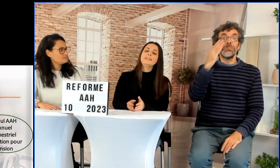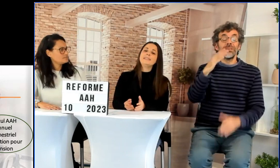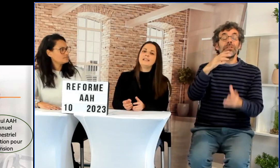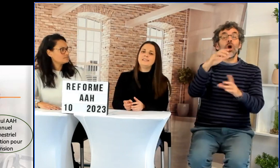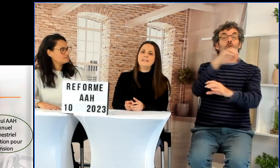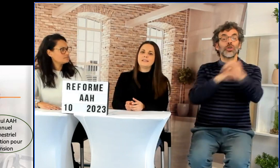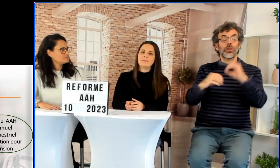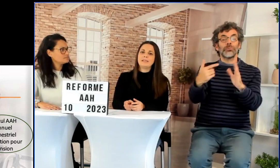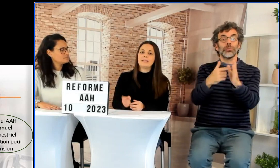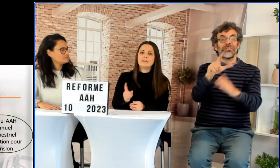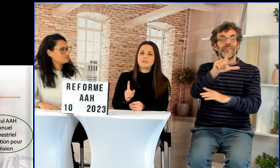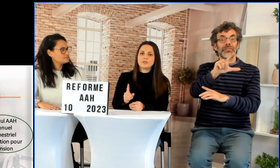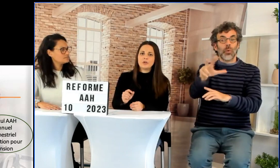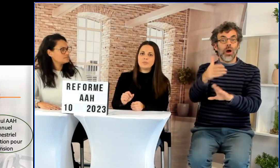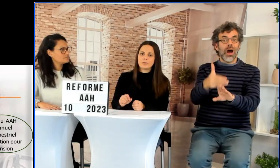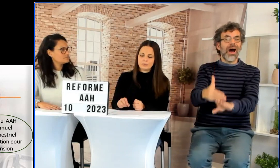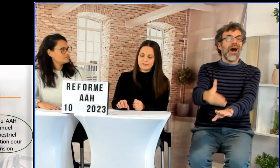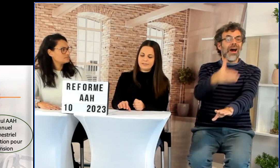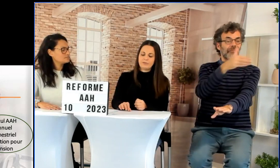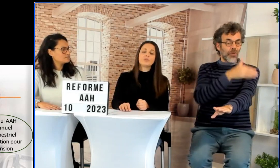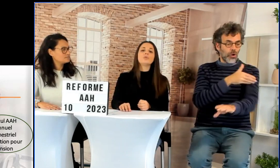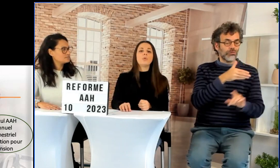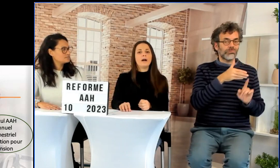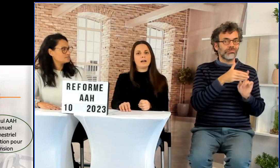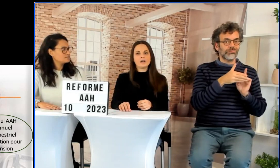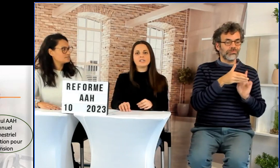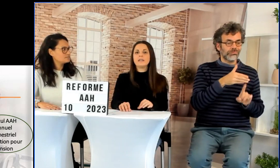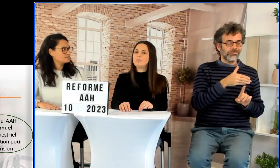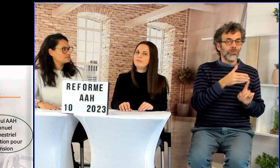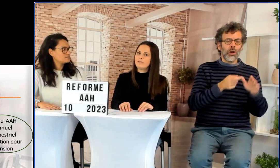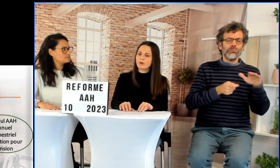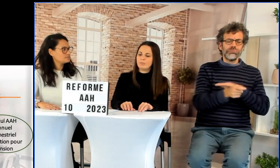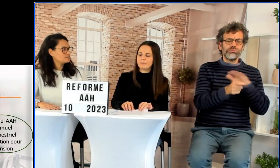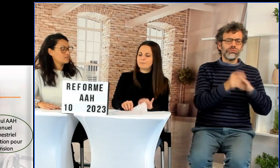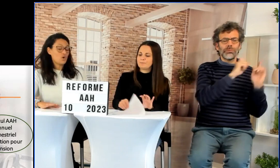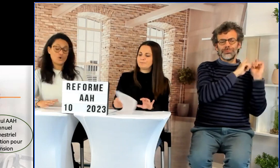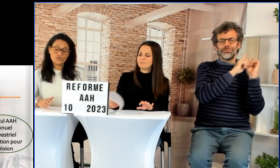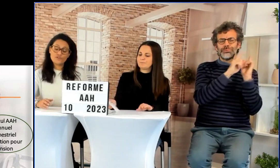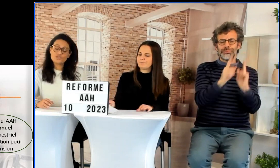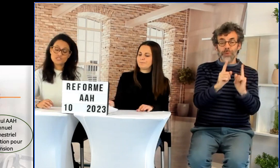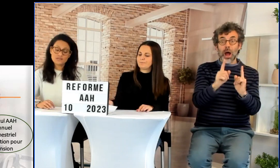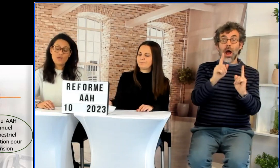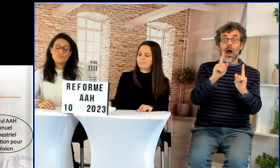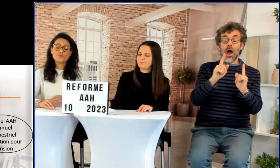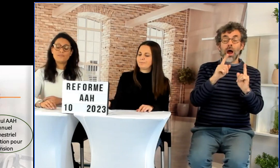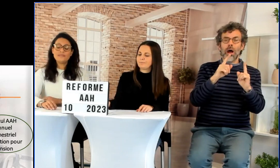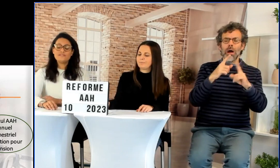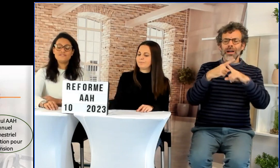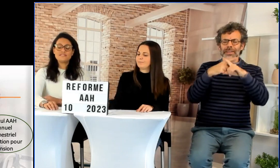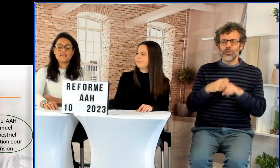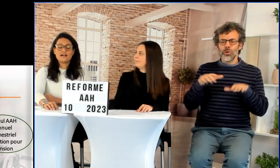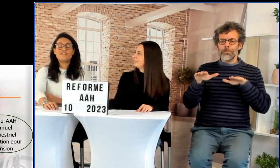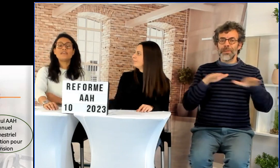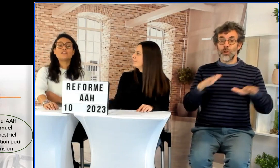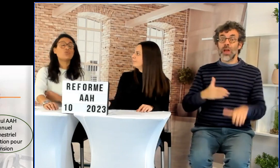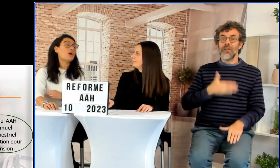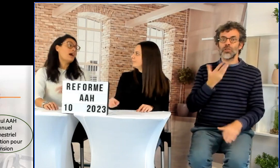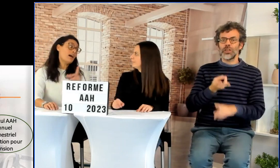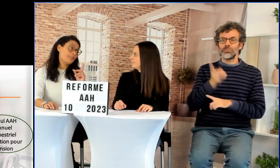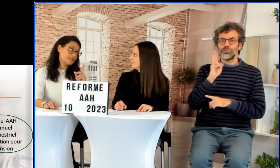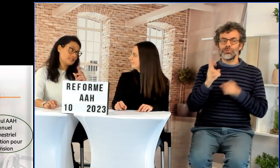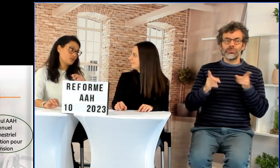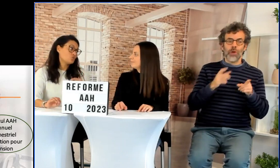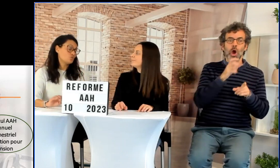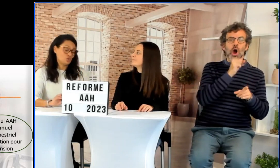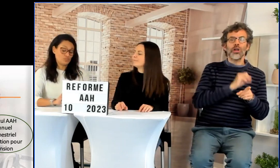2023, celle-ci est appliquée seulement si votre droit AAH est plus favorable. En revanche, pour les bénéficiaires avec un droit